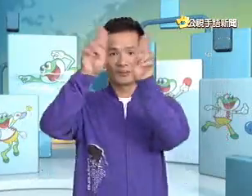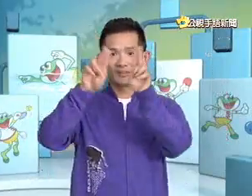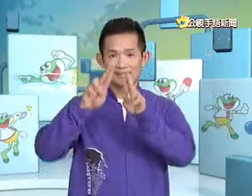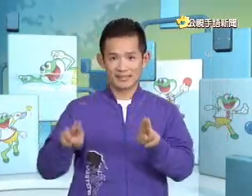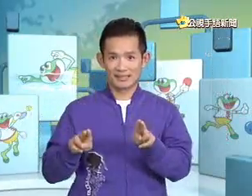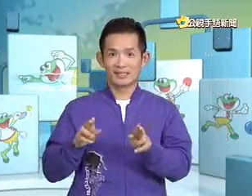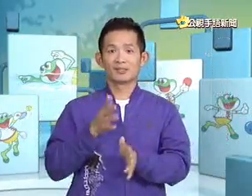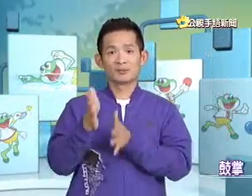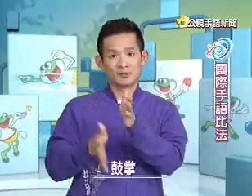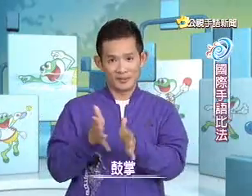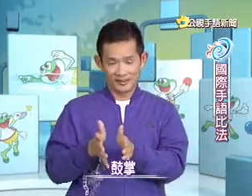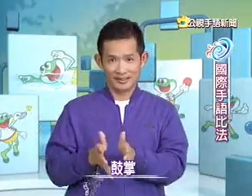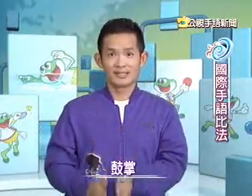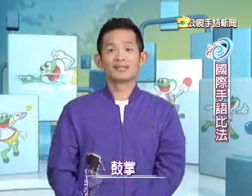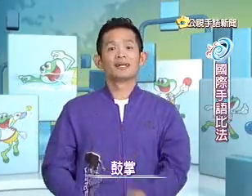国际手语的鼓掌。